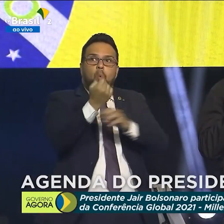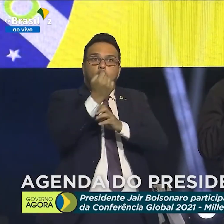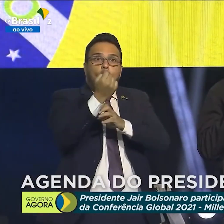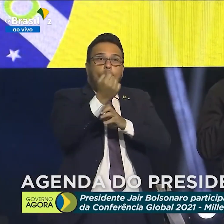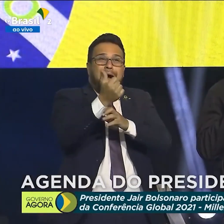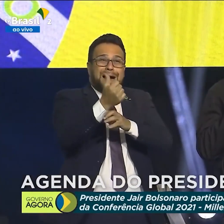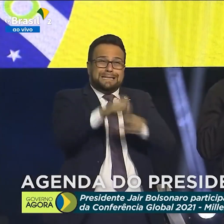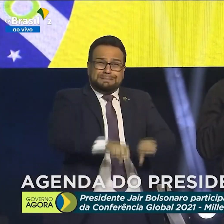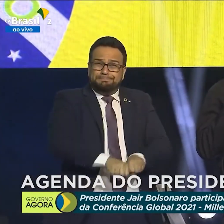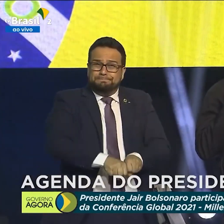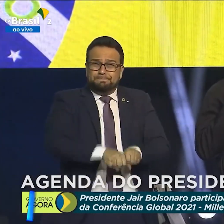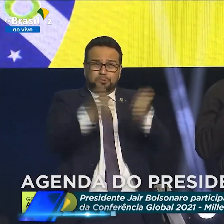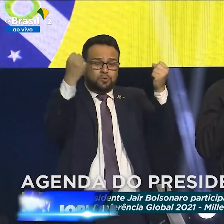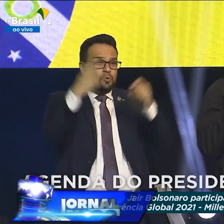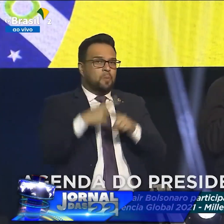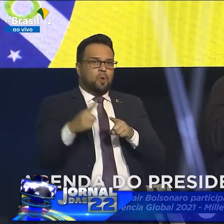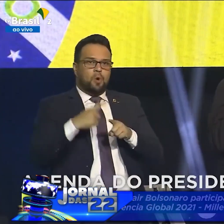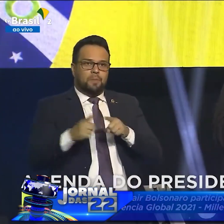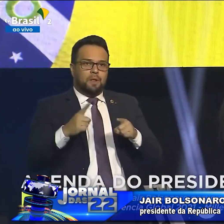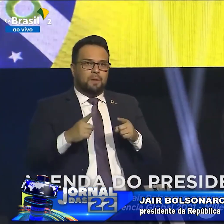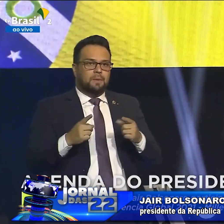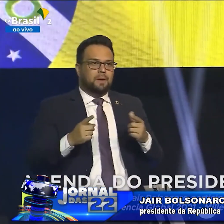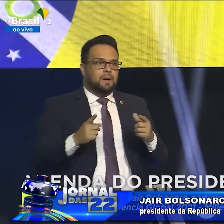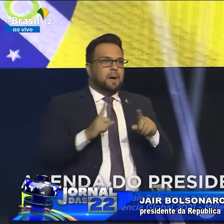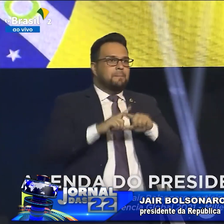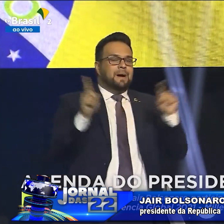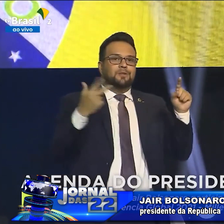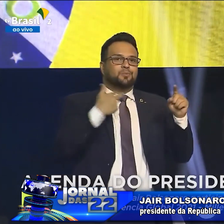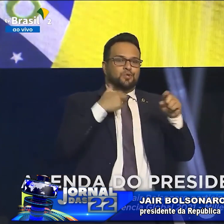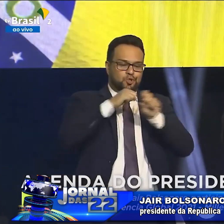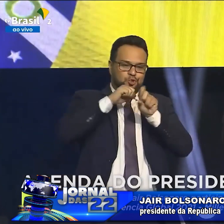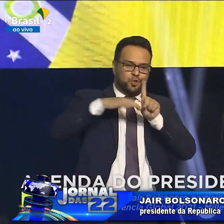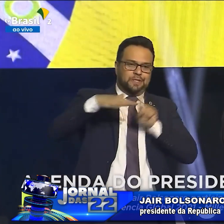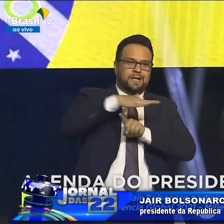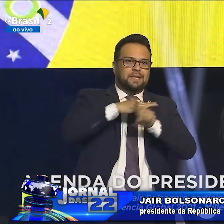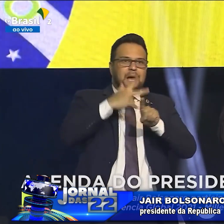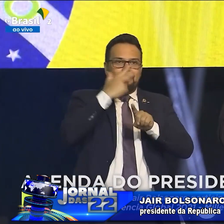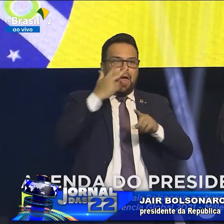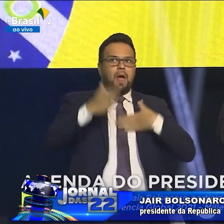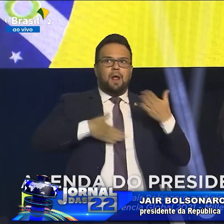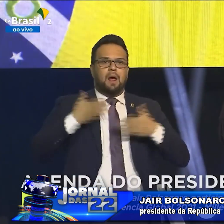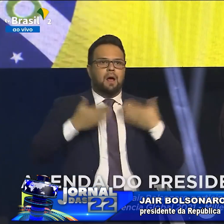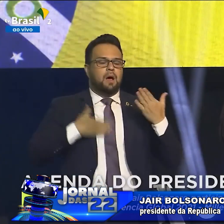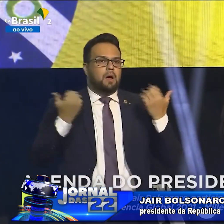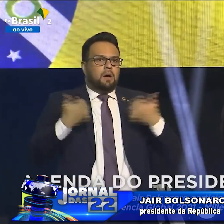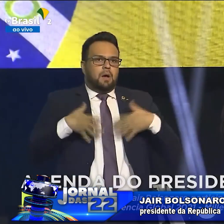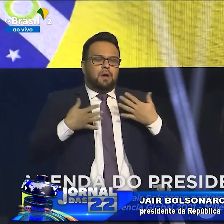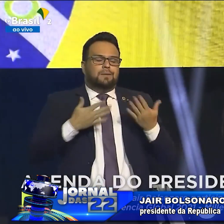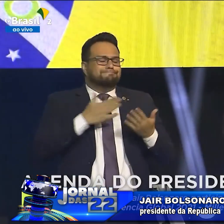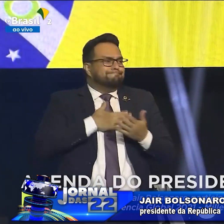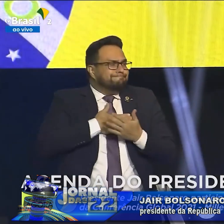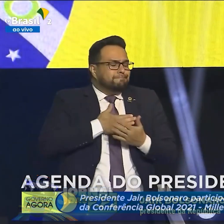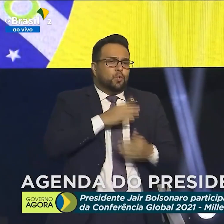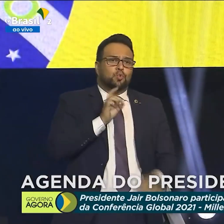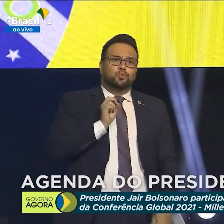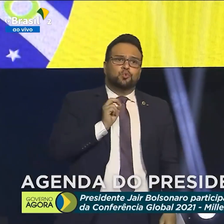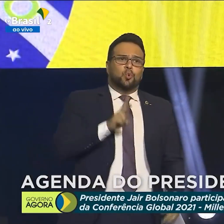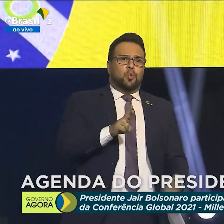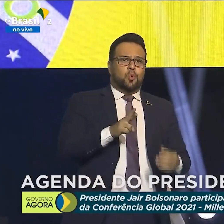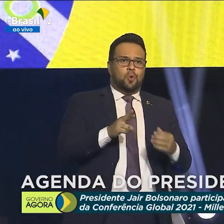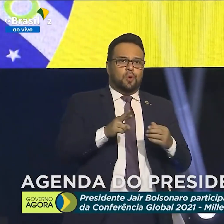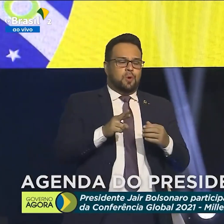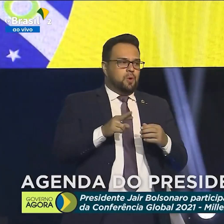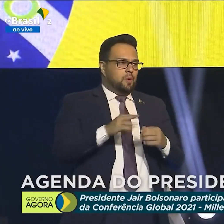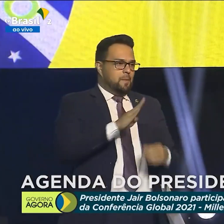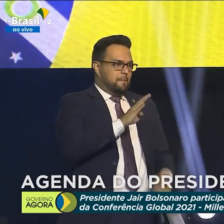se nós não podíamos permitir pano e com a sociedade dói de autorizar o menilson Bento da